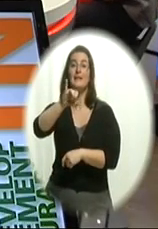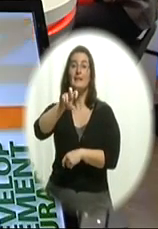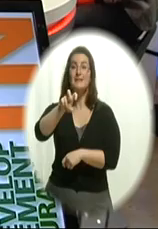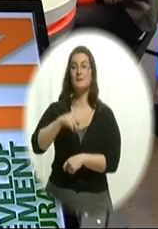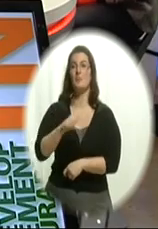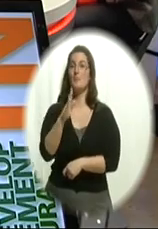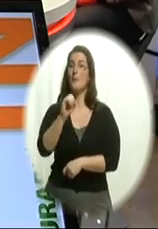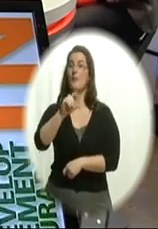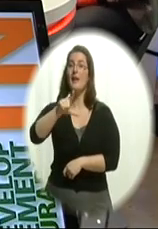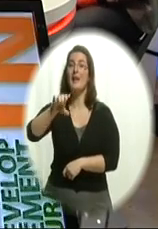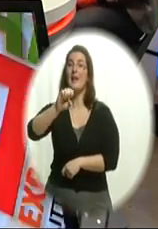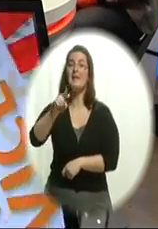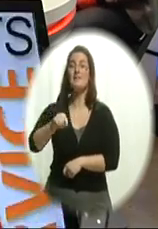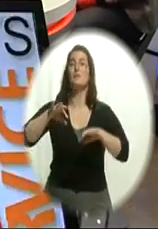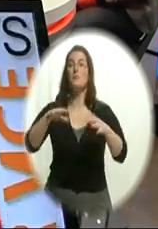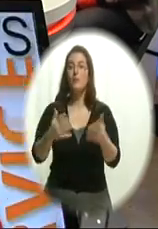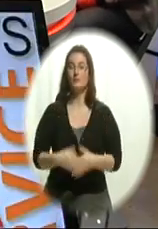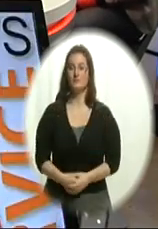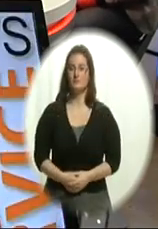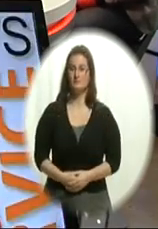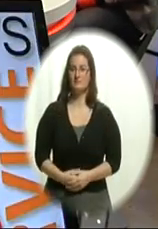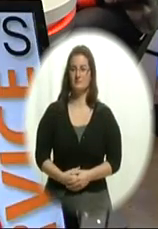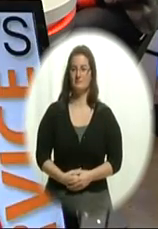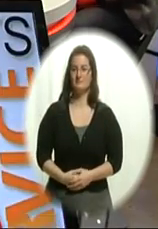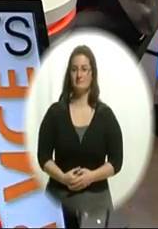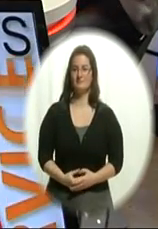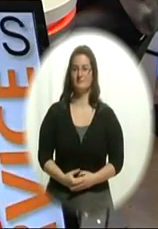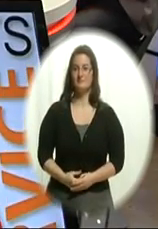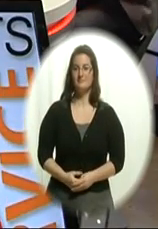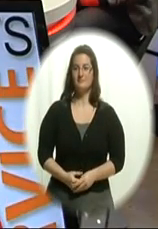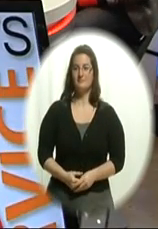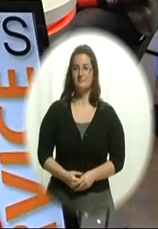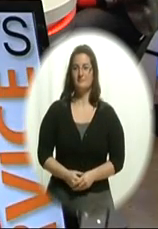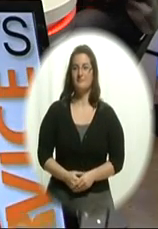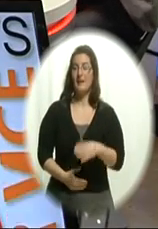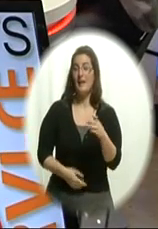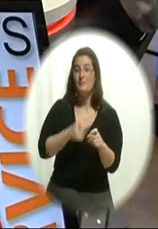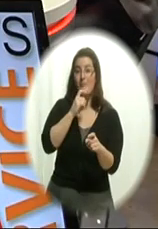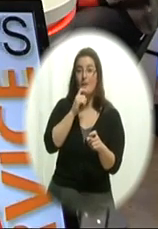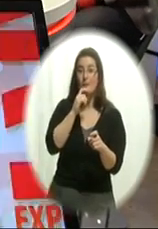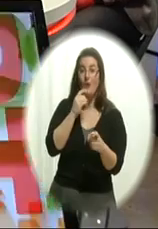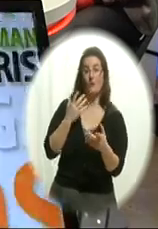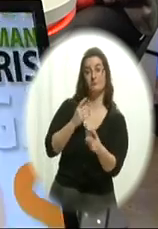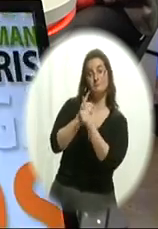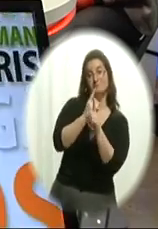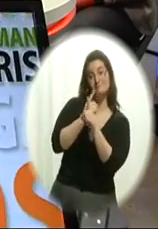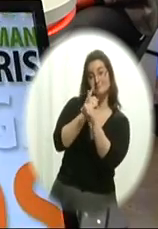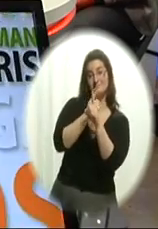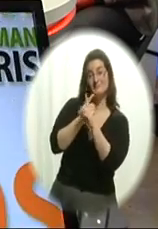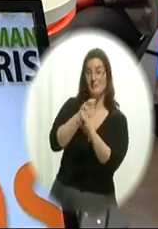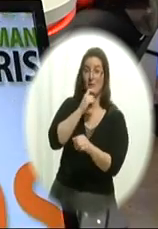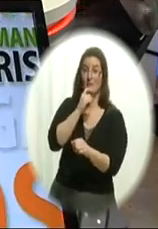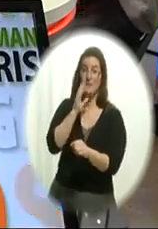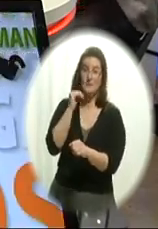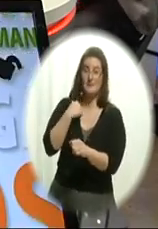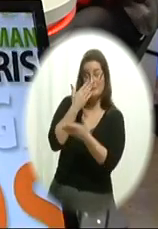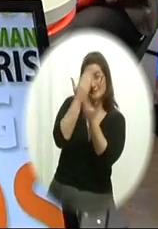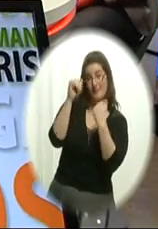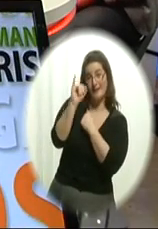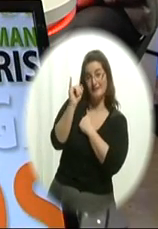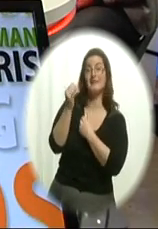Bah, c'est vrai que là, si je ne vous connais pas, vous n'avez pas encore de prénom en langue des signes. Il faut connaître la personne pour la baptiser en quelque sorte et lui donner un prénom en langue des